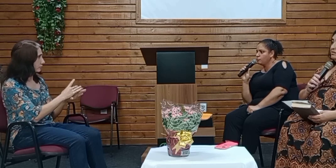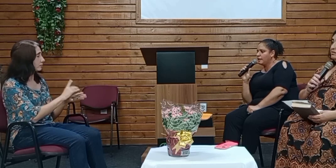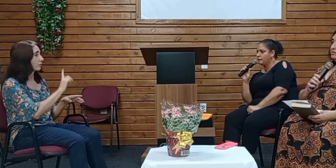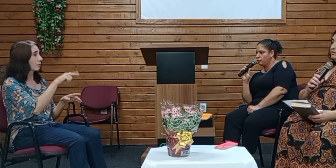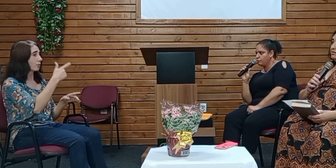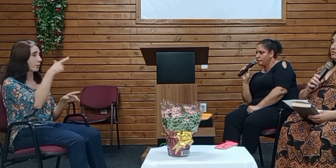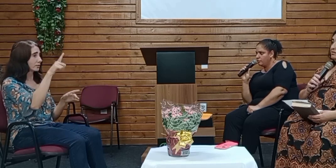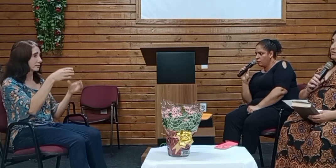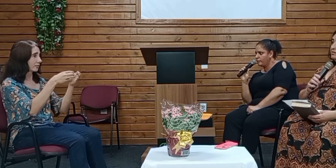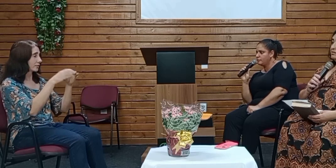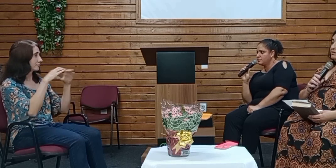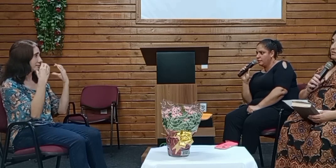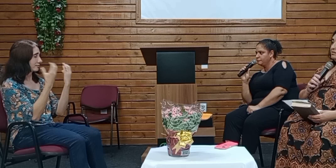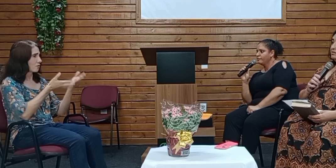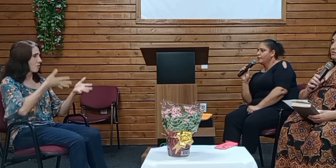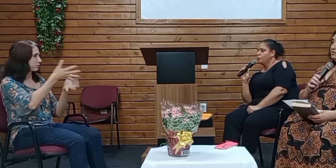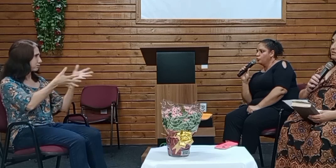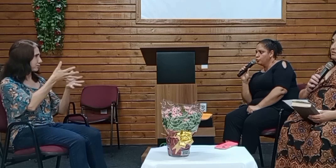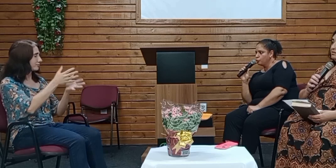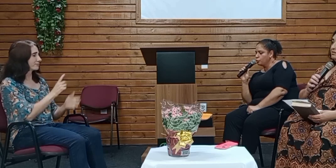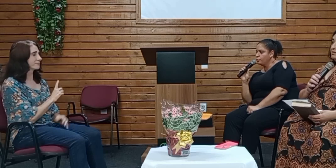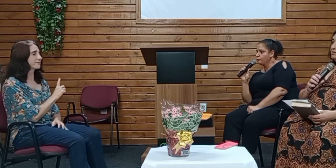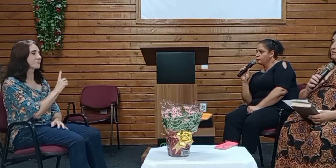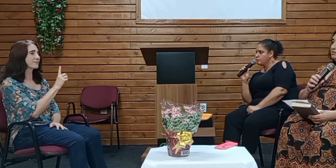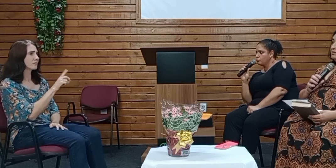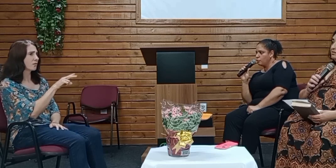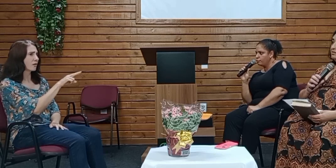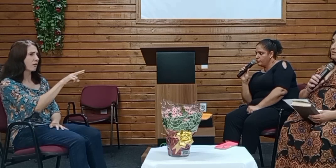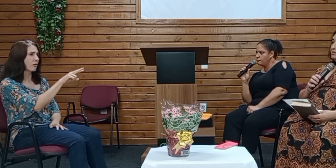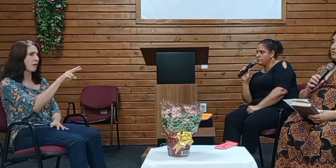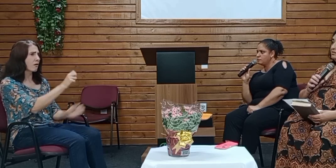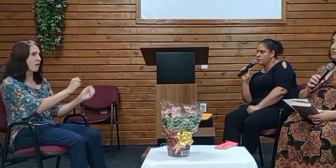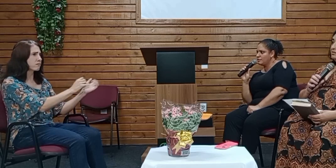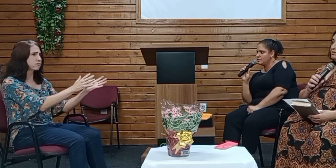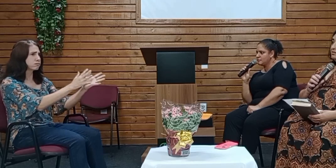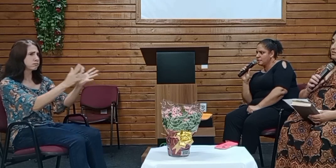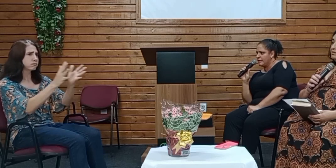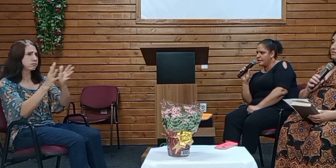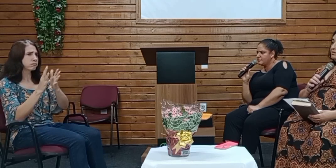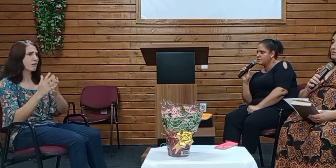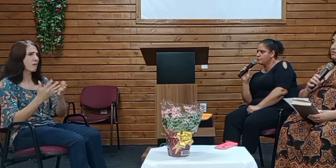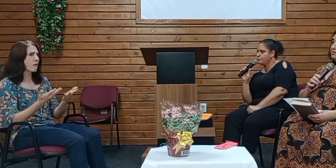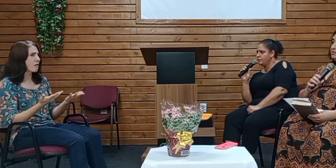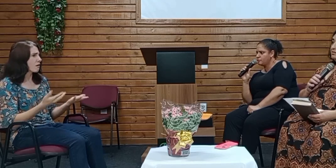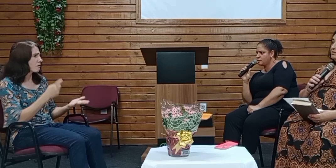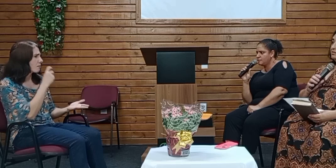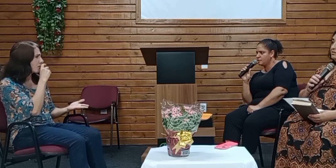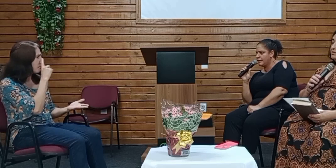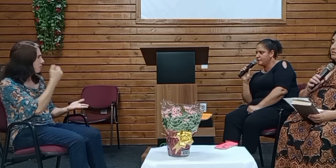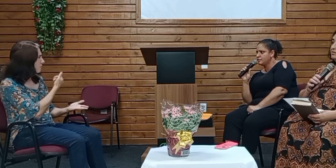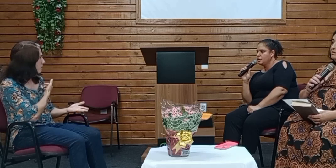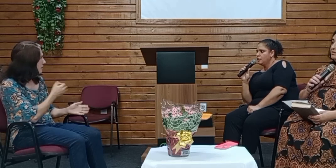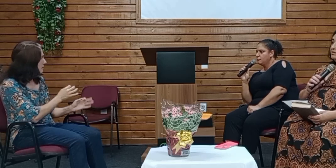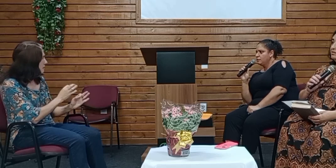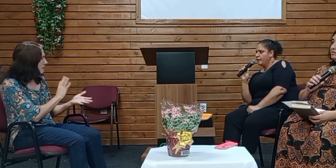do contato que tu vai tendo com eles, né? Ou o grupo que tu convive, se tu tem bastante sinais, se são fluentes em